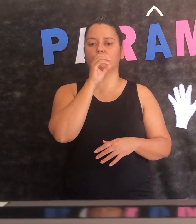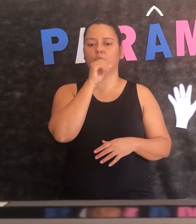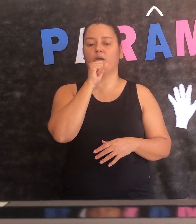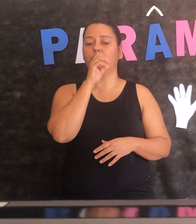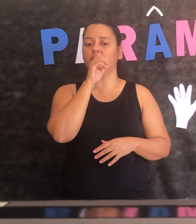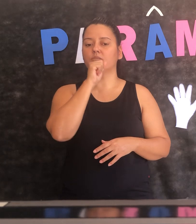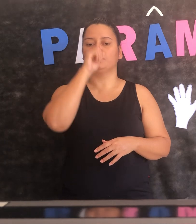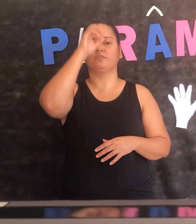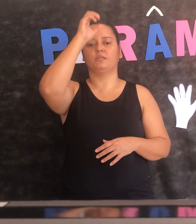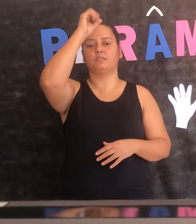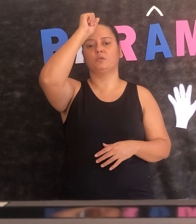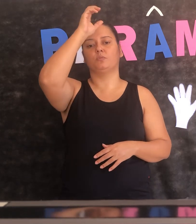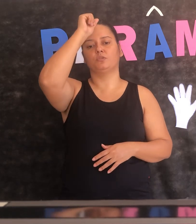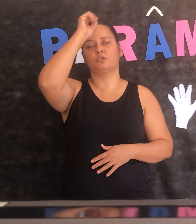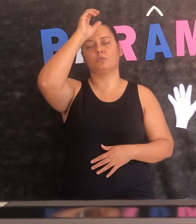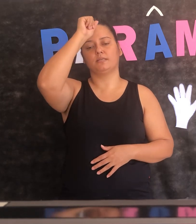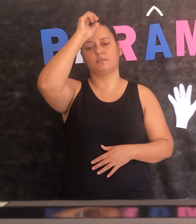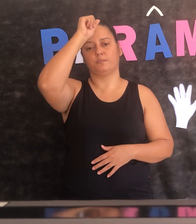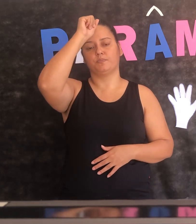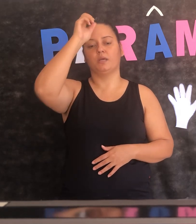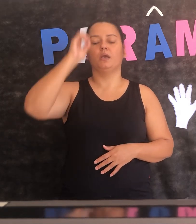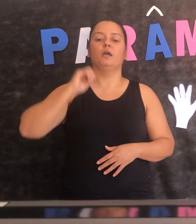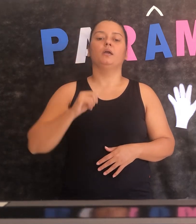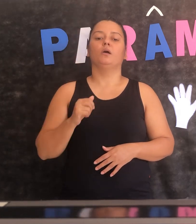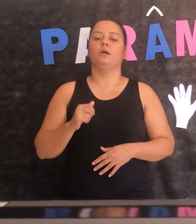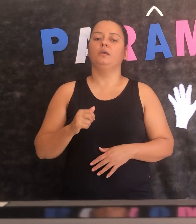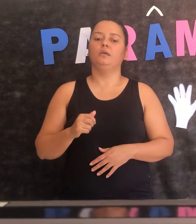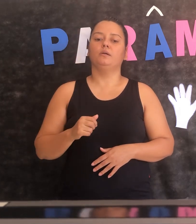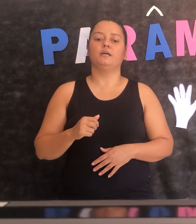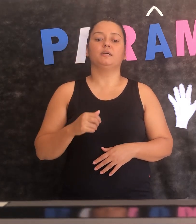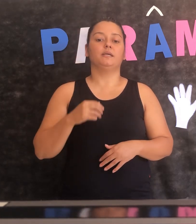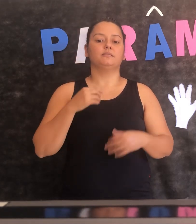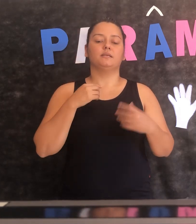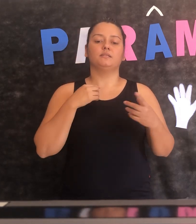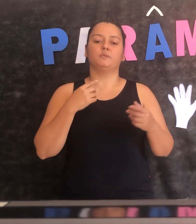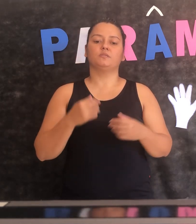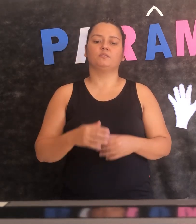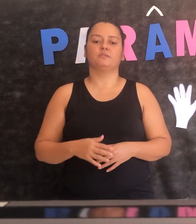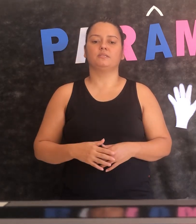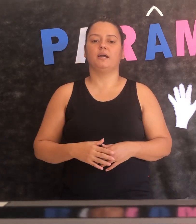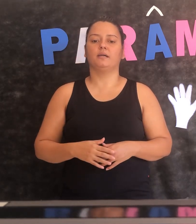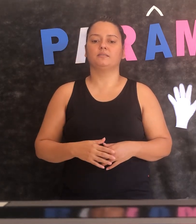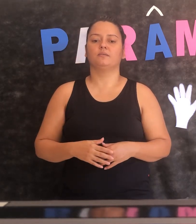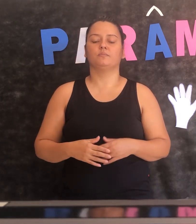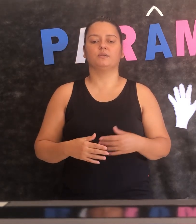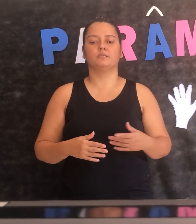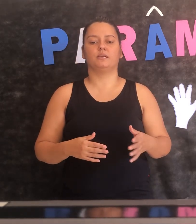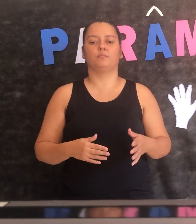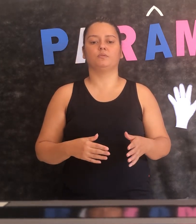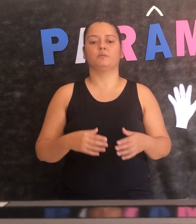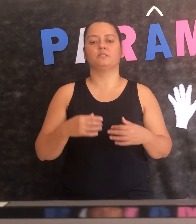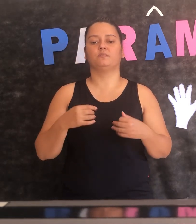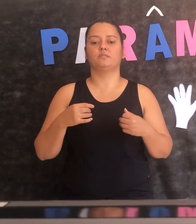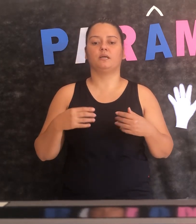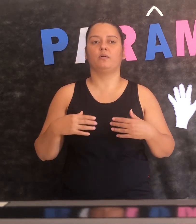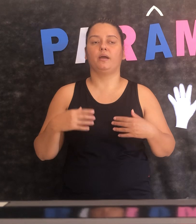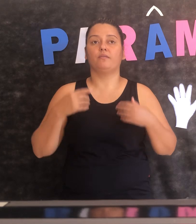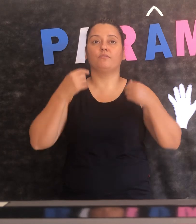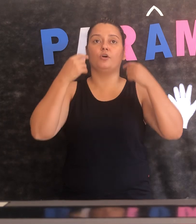mão é a mesma, o que diferencia o ponto de articulação. E assim as expressões faciais. Por exemplo, expressão facial é a forma